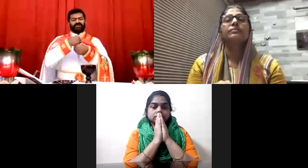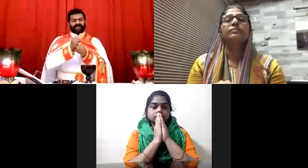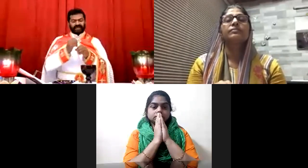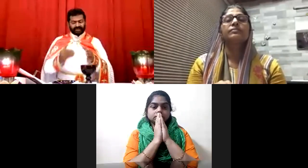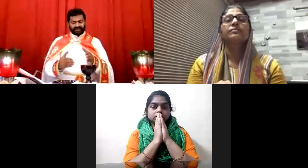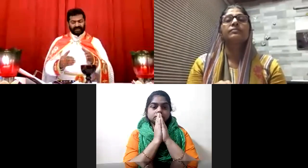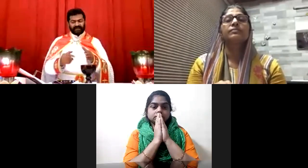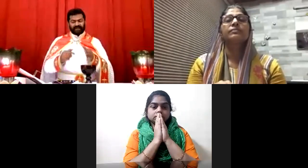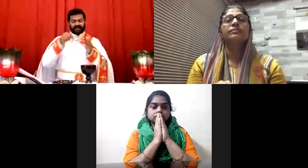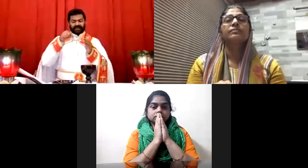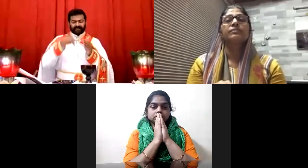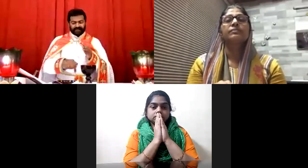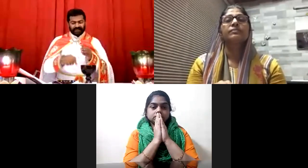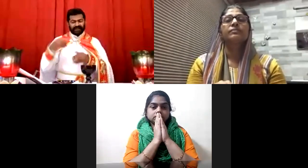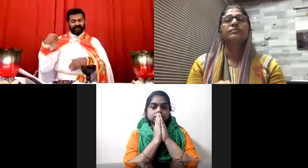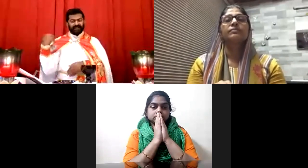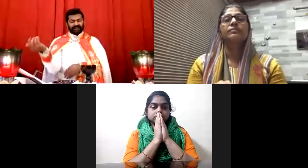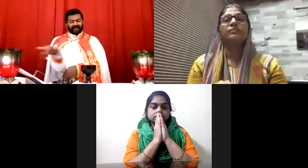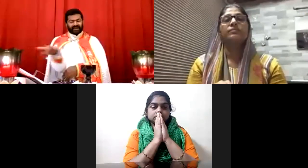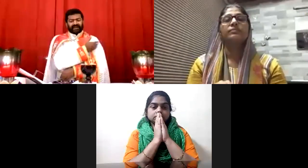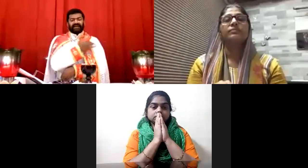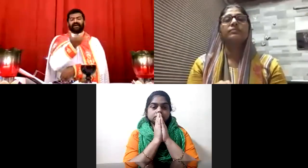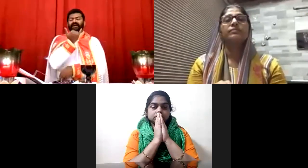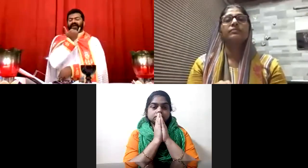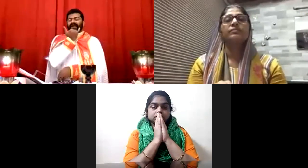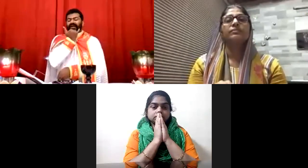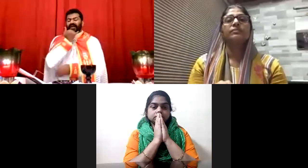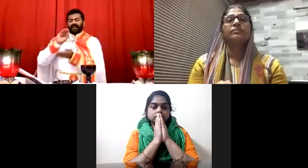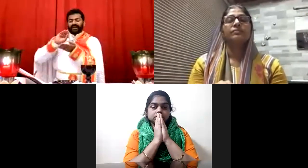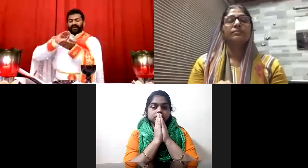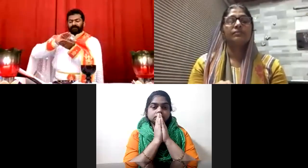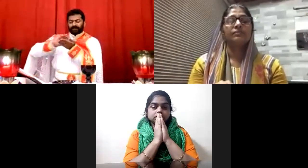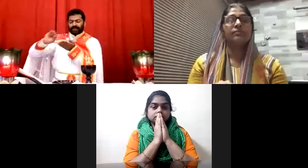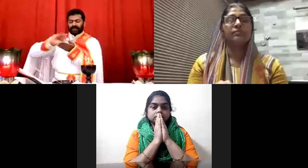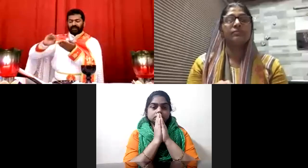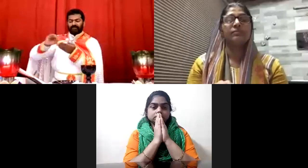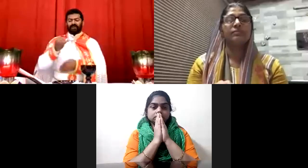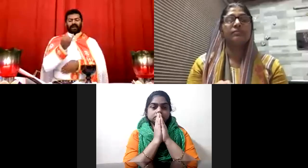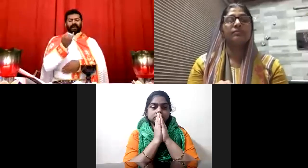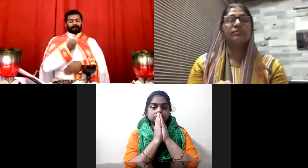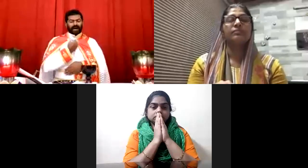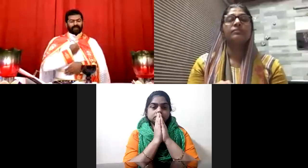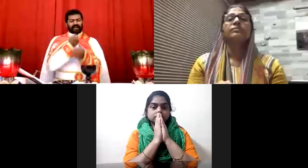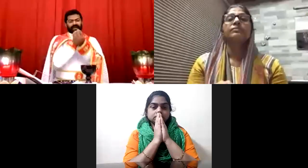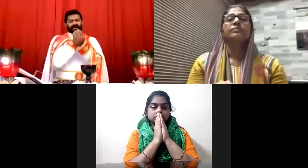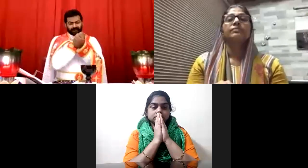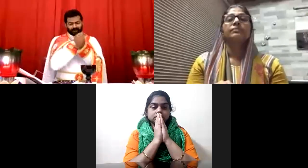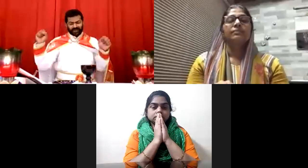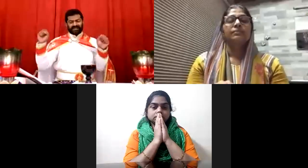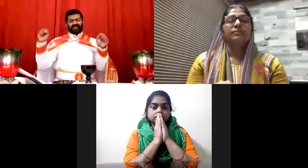പൗത്രീകരിക്കുകയും ചെയ്യട്ടെ. ഇത് ഞങ്ങൾക്ക് കടങ്ങളുടെ പൊറുതിക്കും